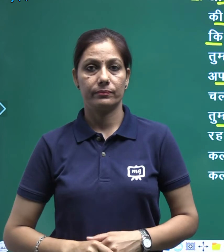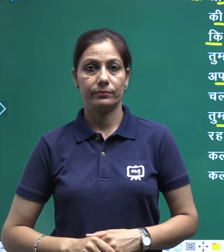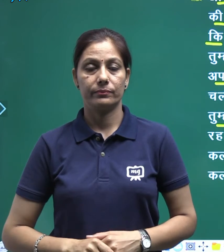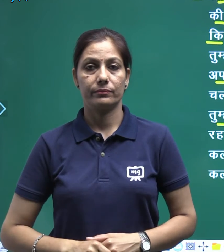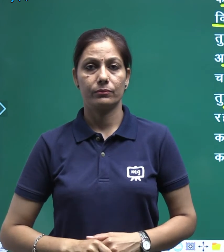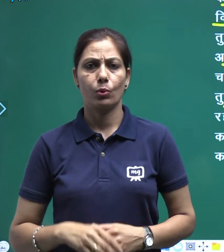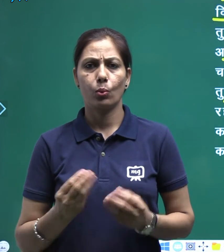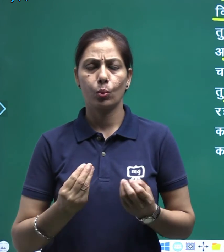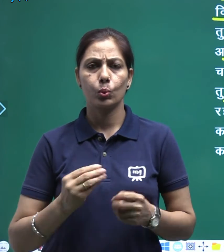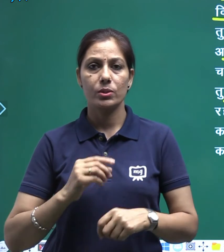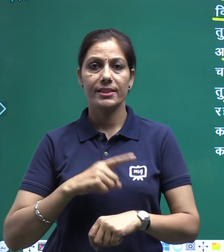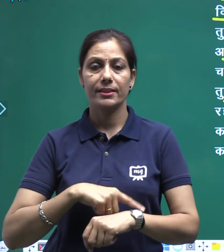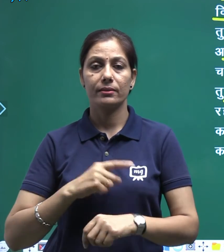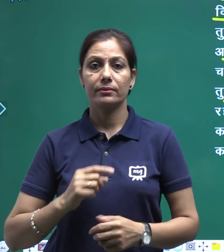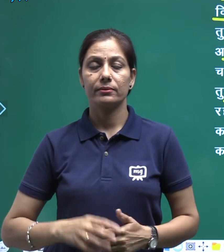कुछ दिन